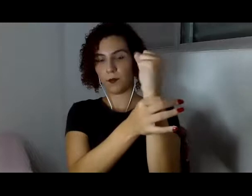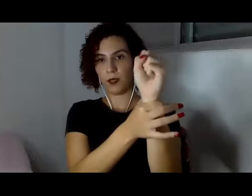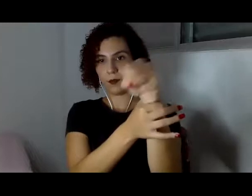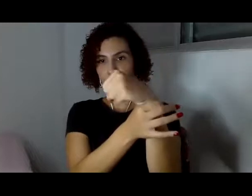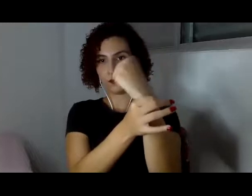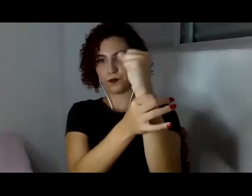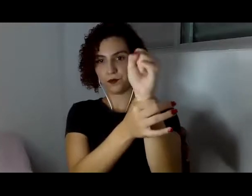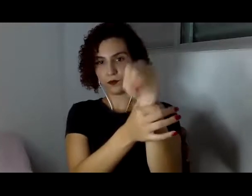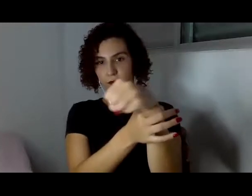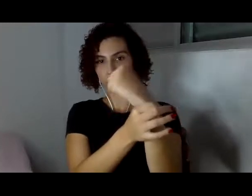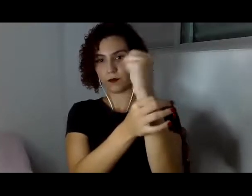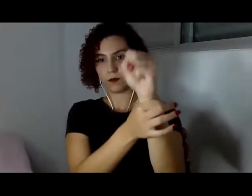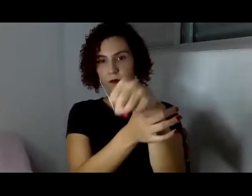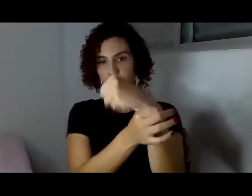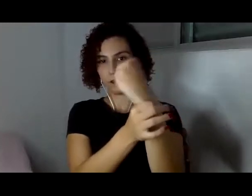Fisioterapia.